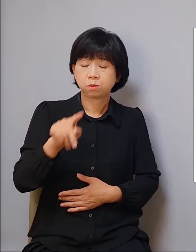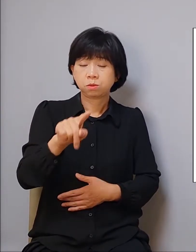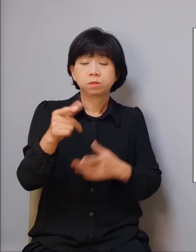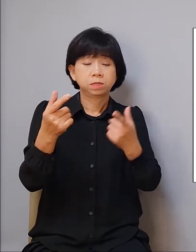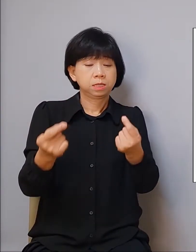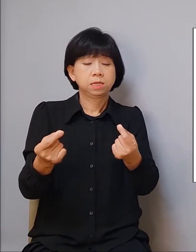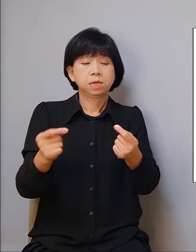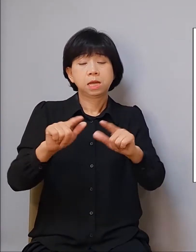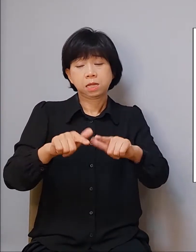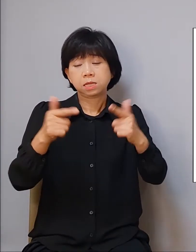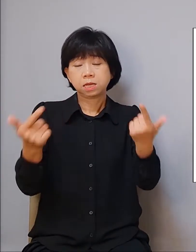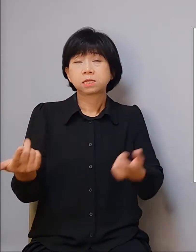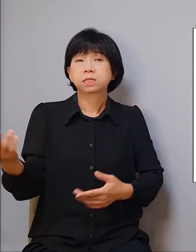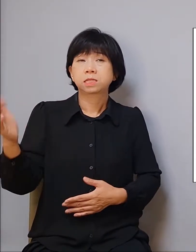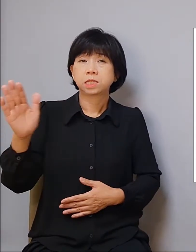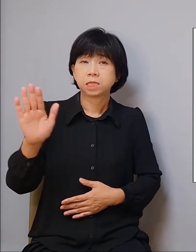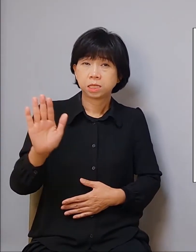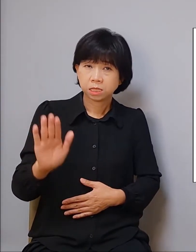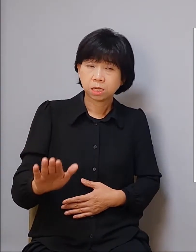아니하실지라도